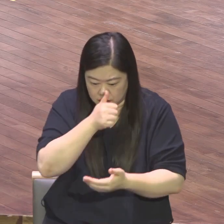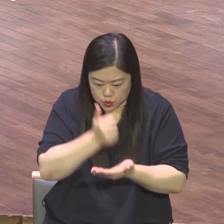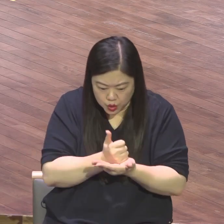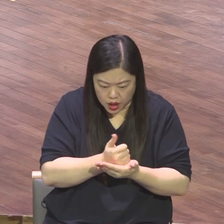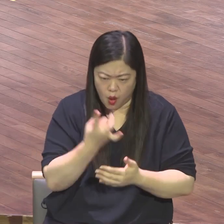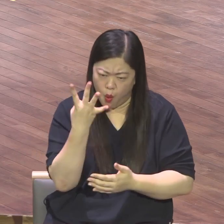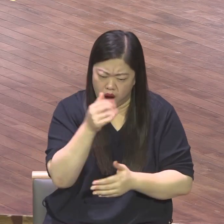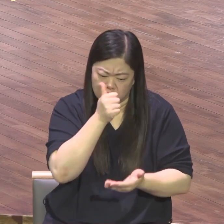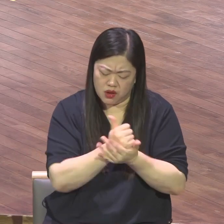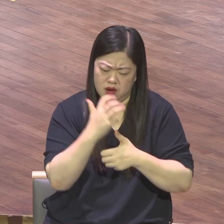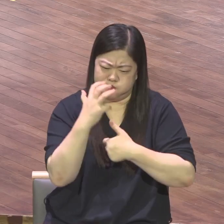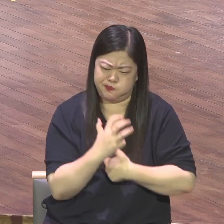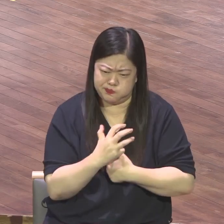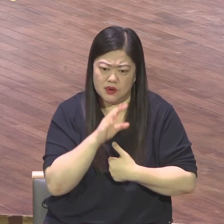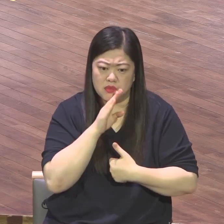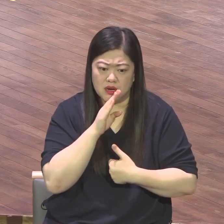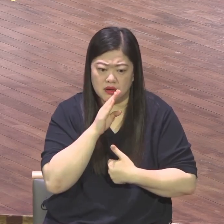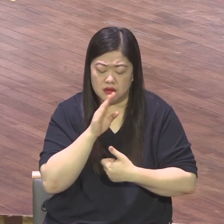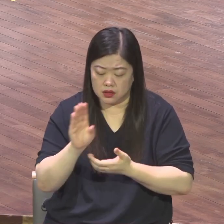나를 구원해줬다.